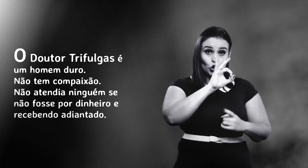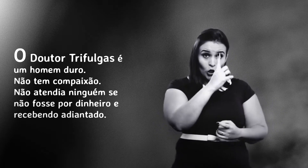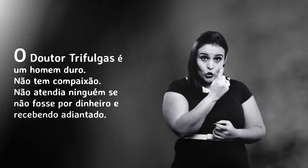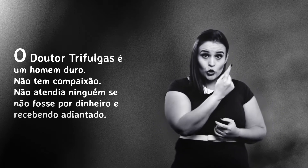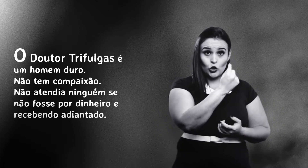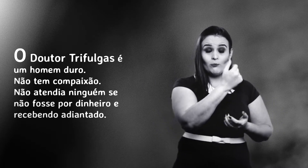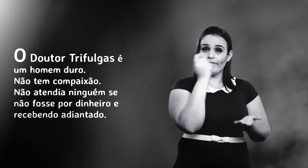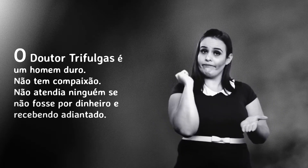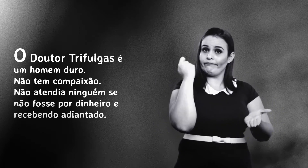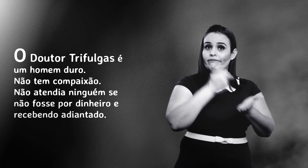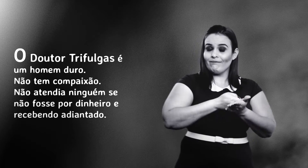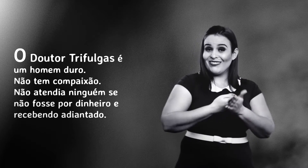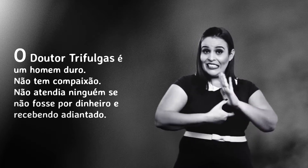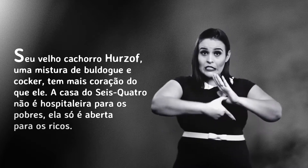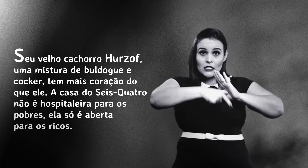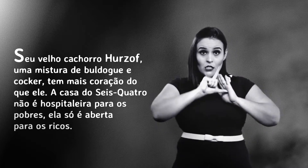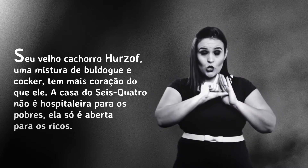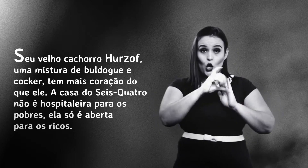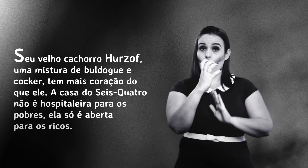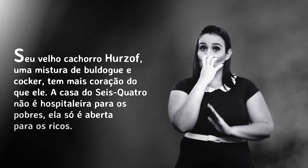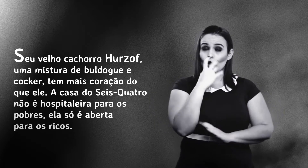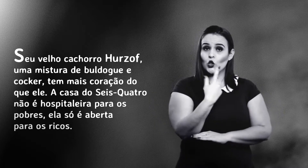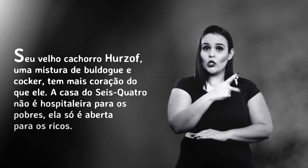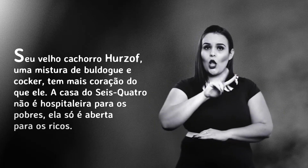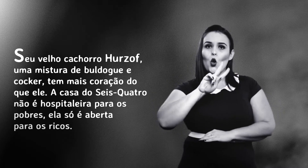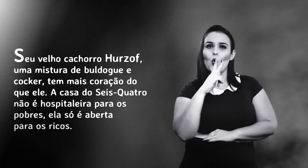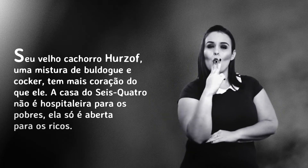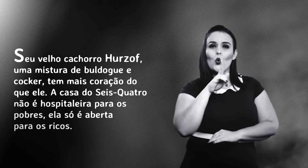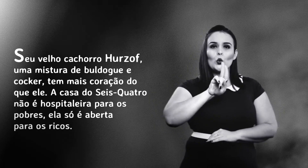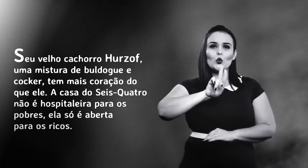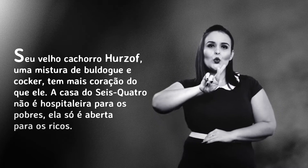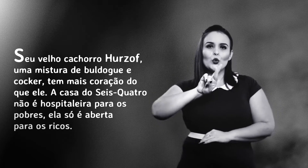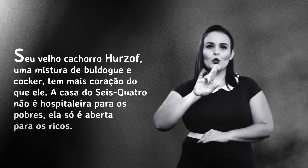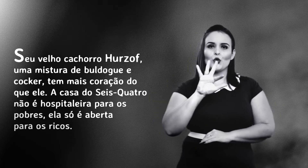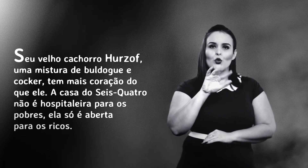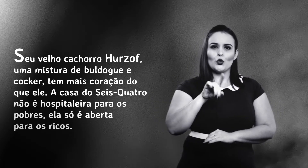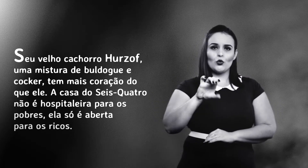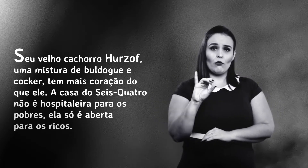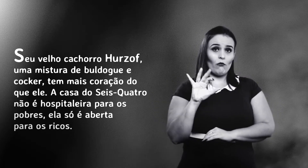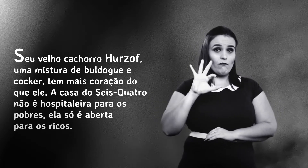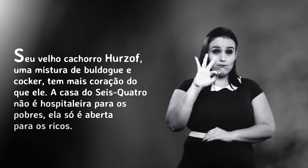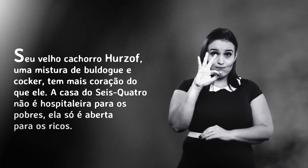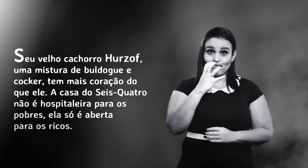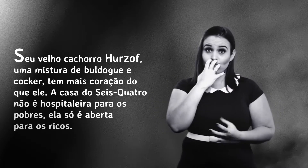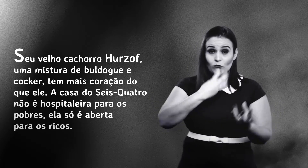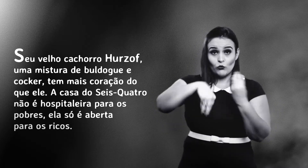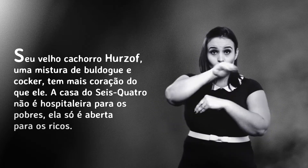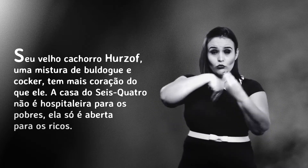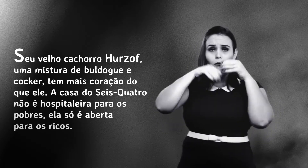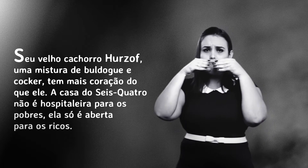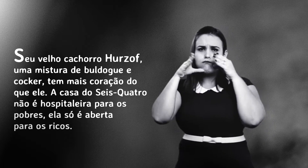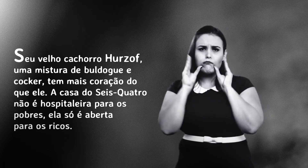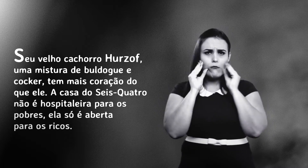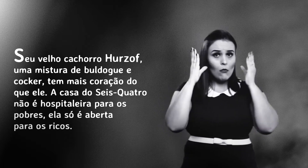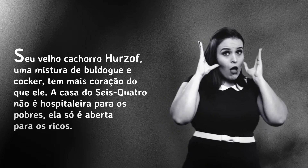recebendo adiantado. Seu velho cachorro Hurshoff, uma mistura de bulldog e cocker, tem mais coração do que